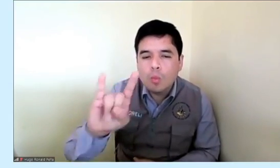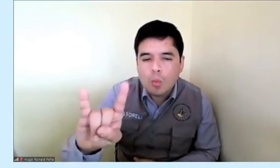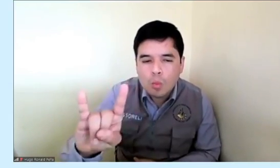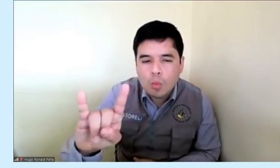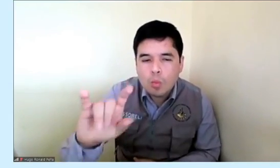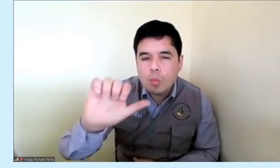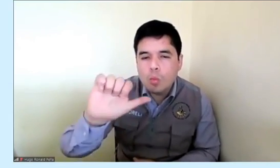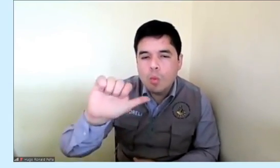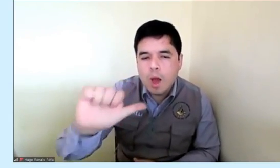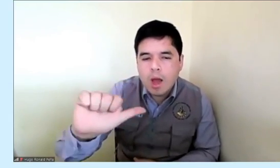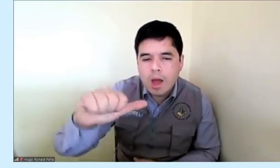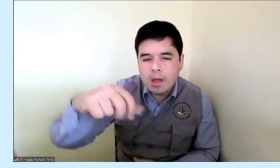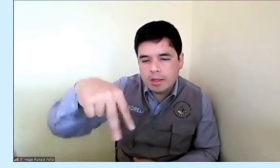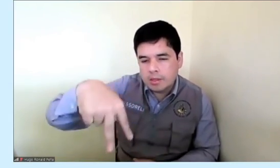La siguiente.